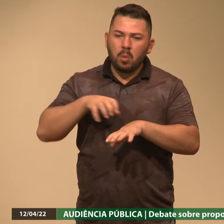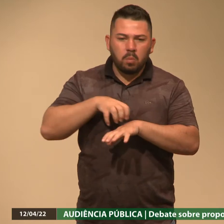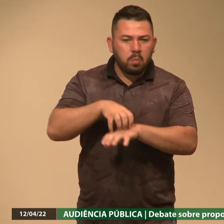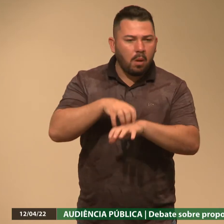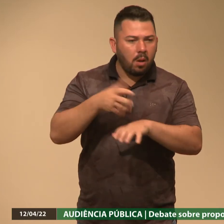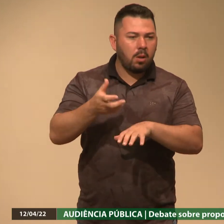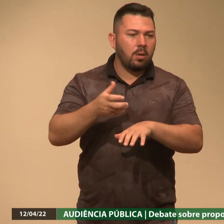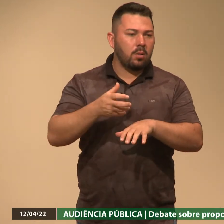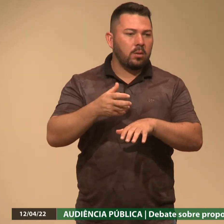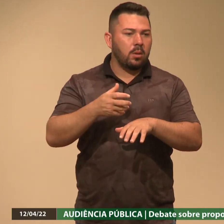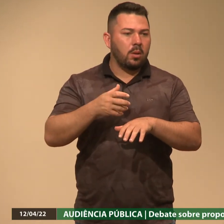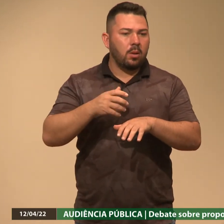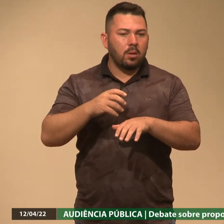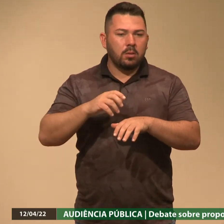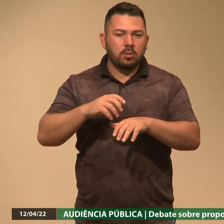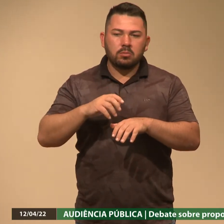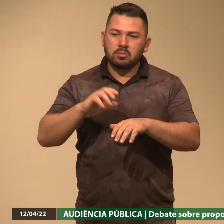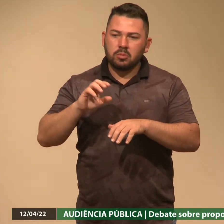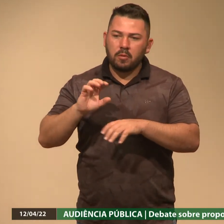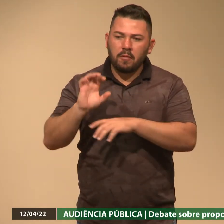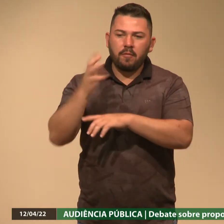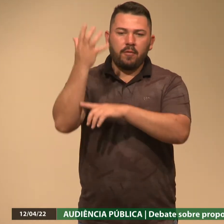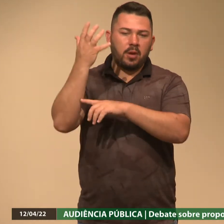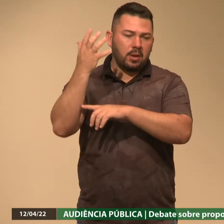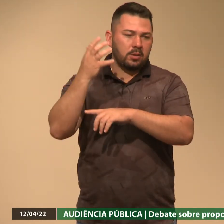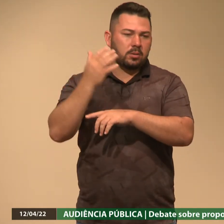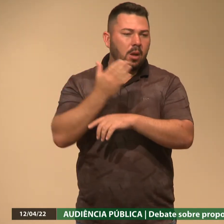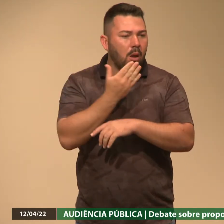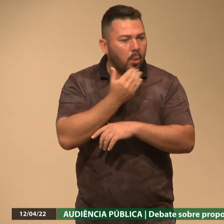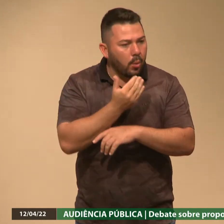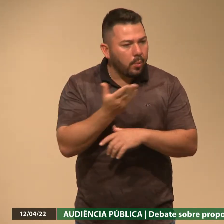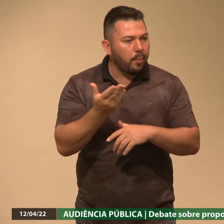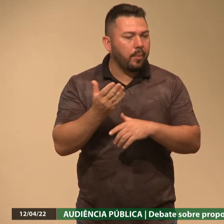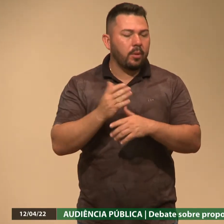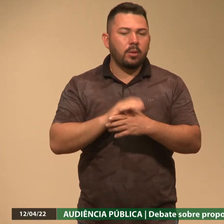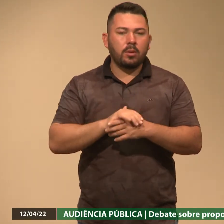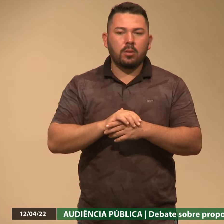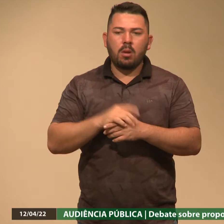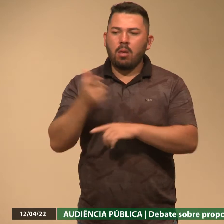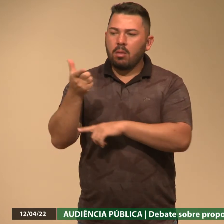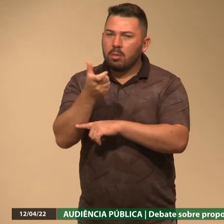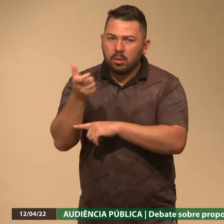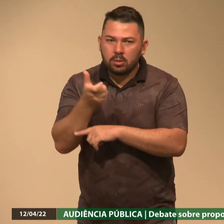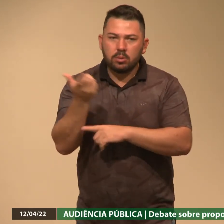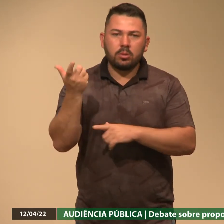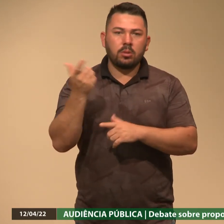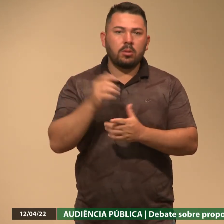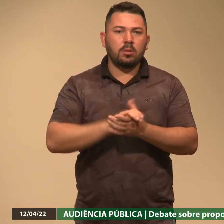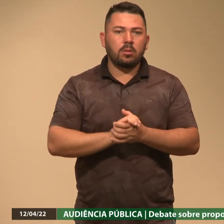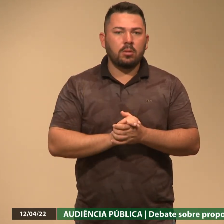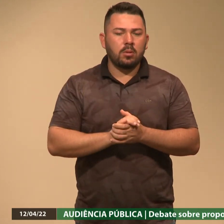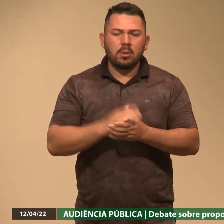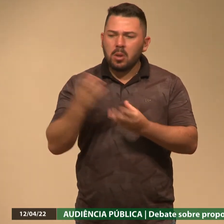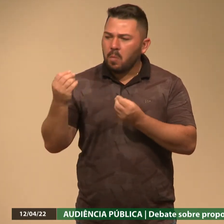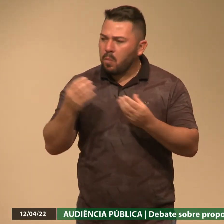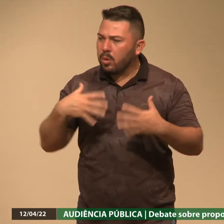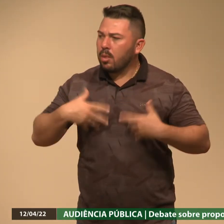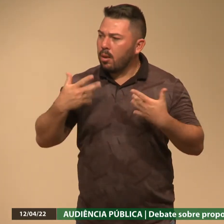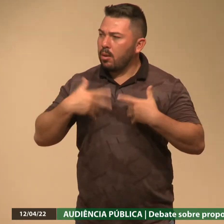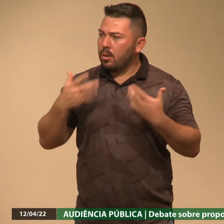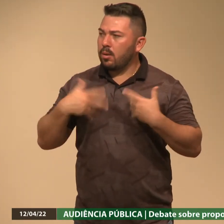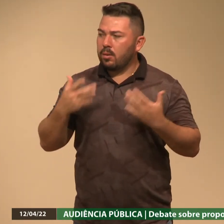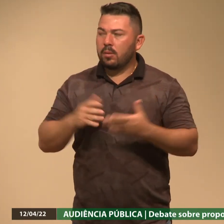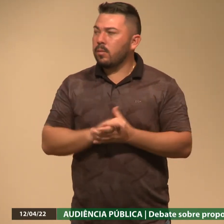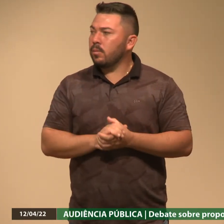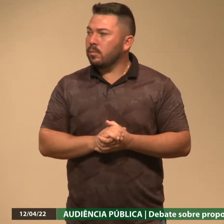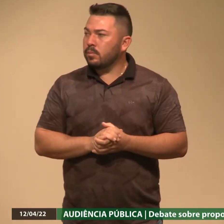comemoração de dança com comemoração de comida de de tiro e enfim de muita alegria